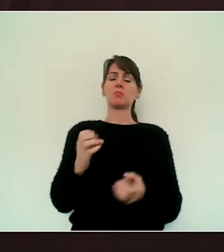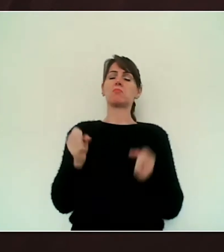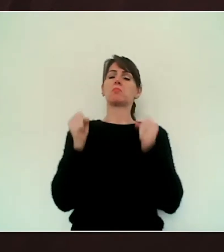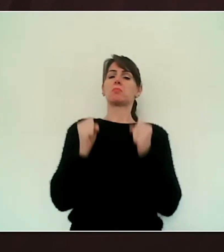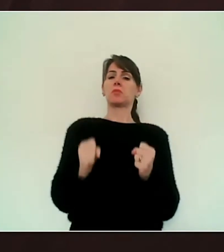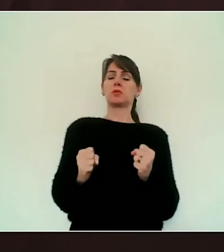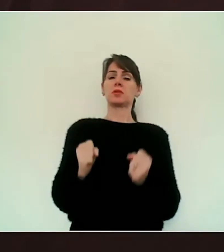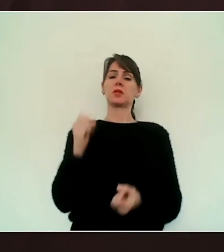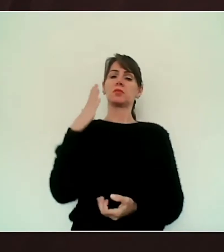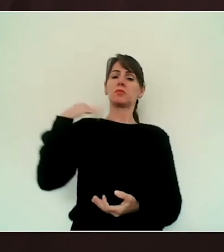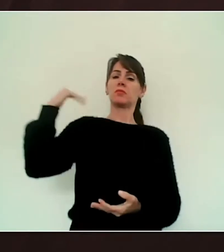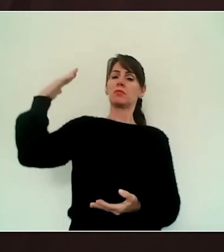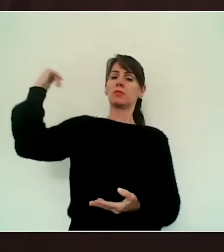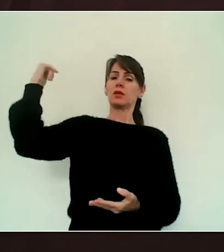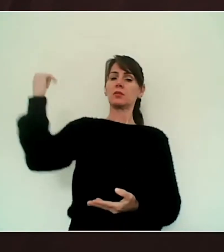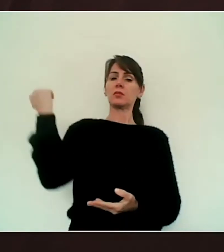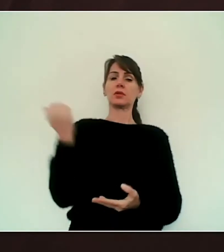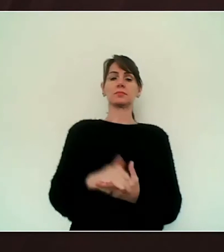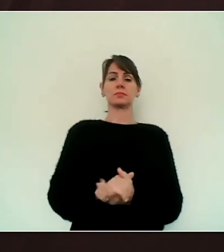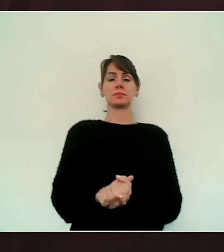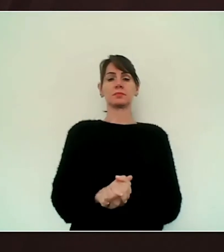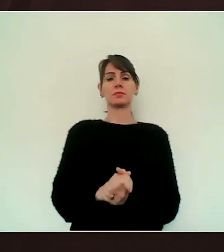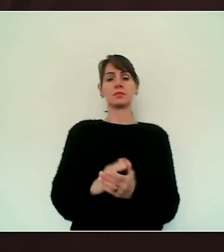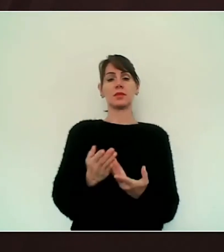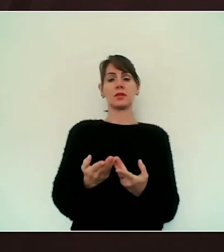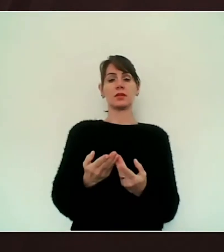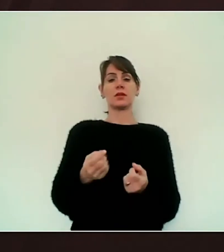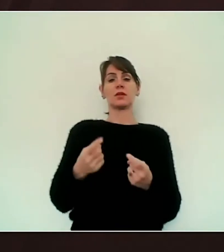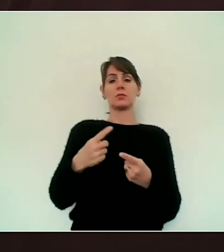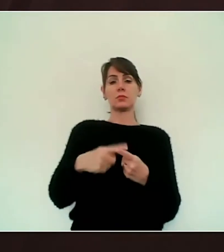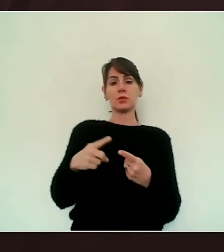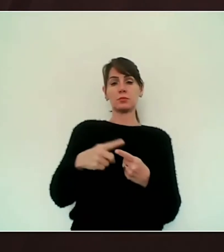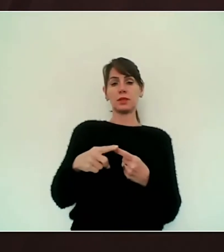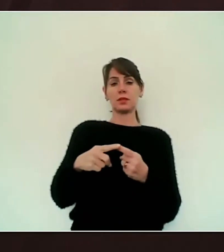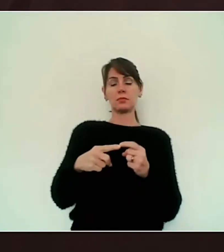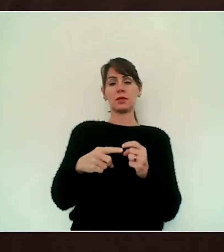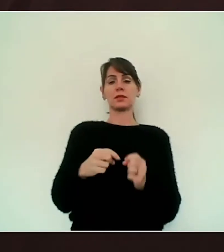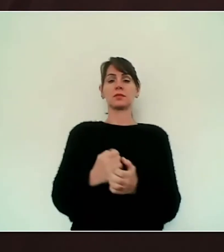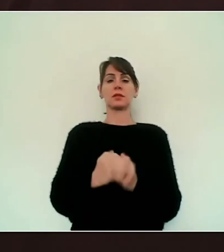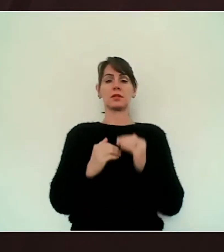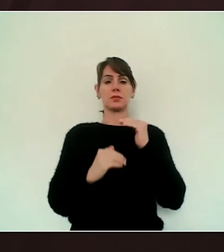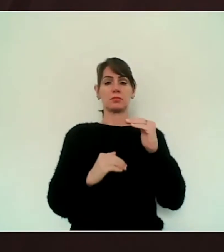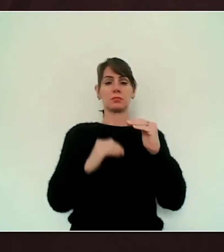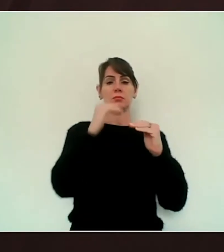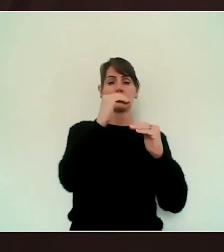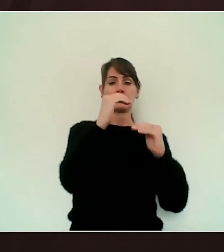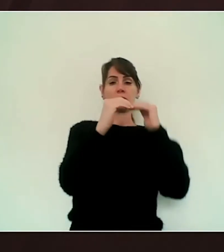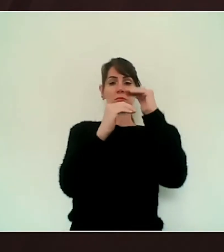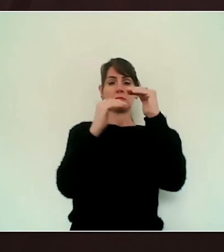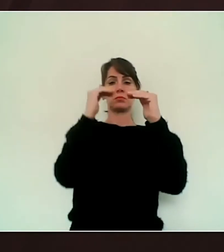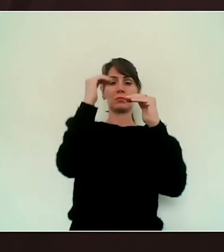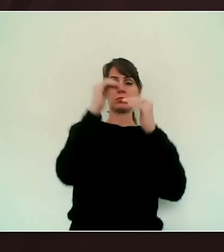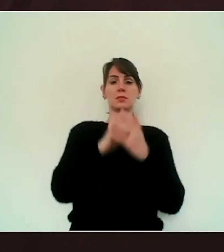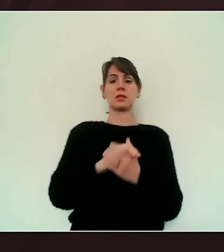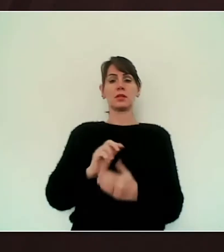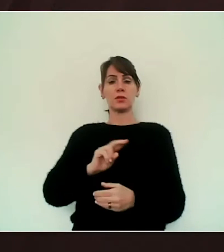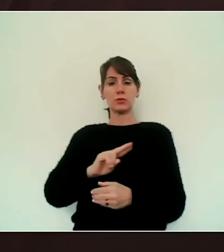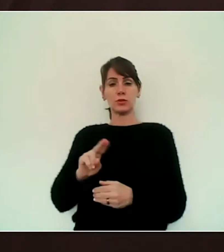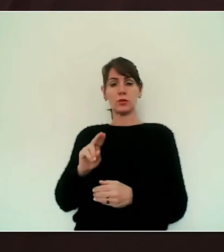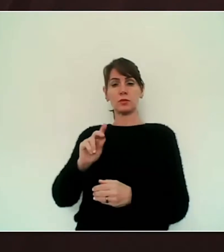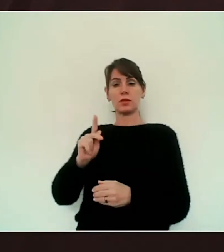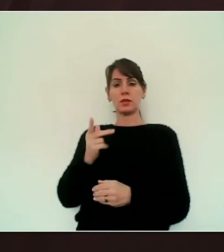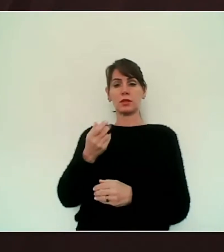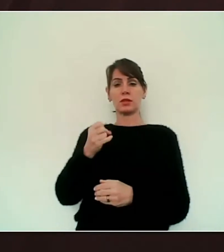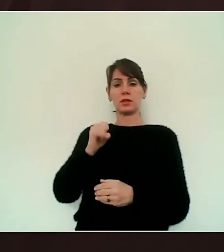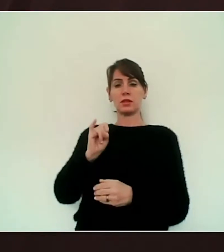Infelizmente, a hierarquia na igreja deforma totalmente a igreja. Aí vem